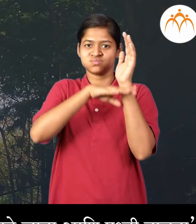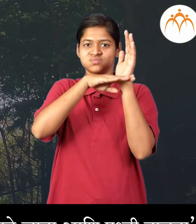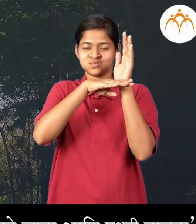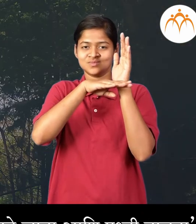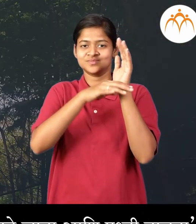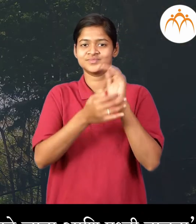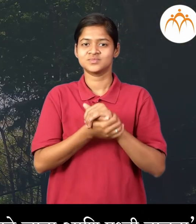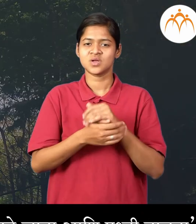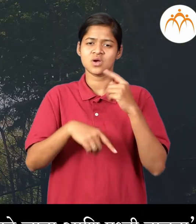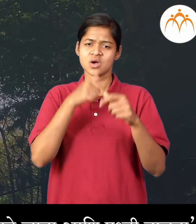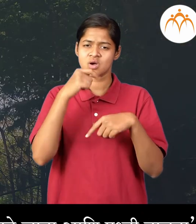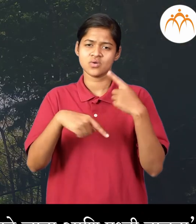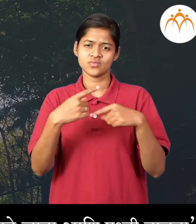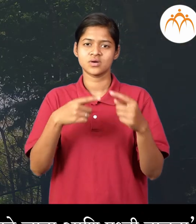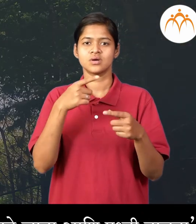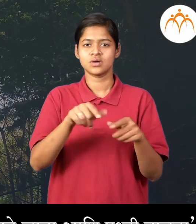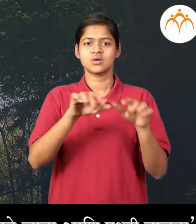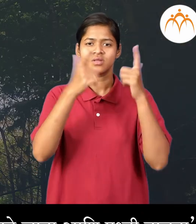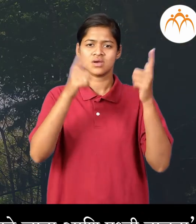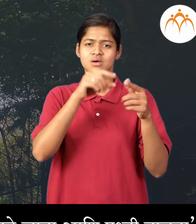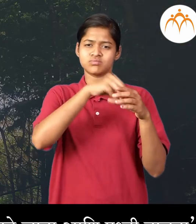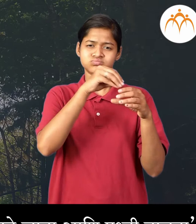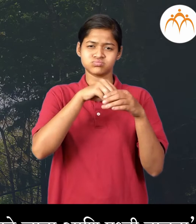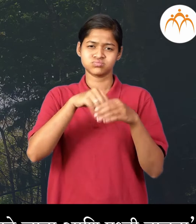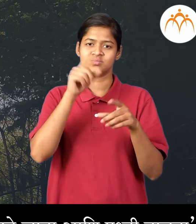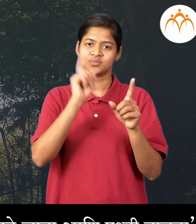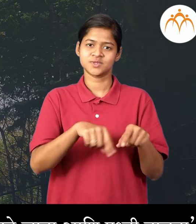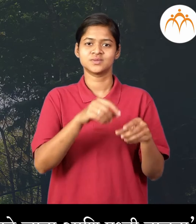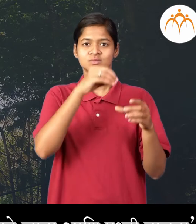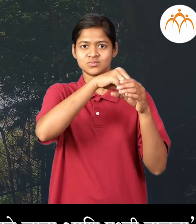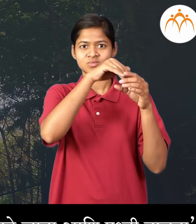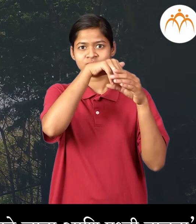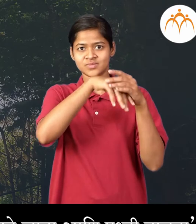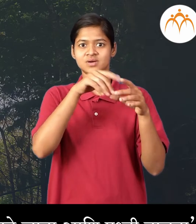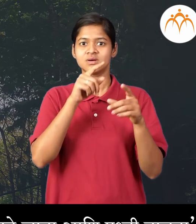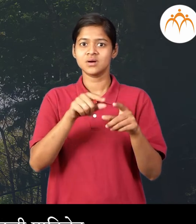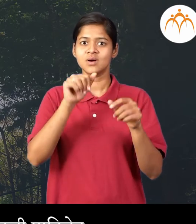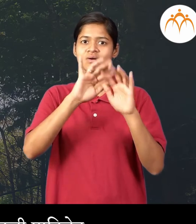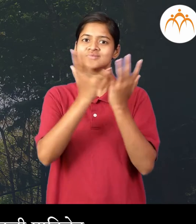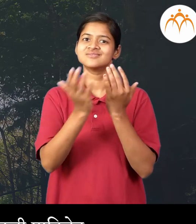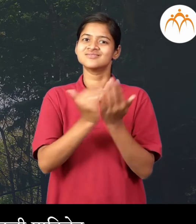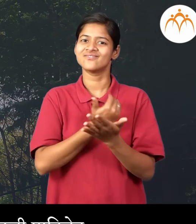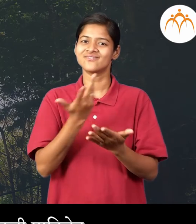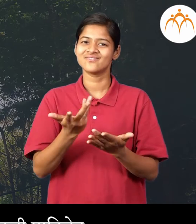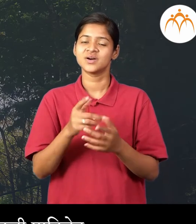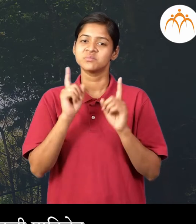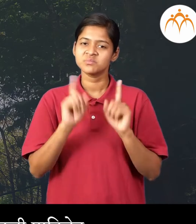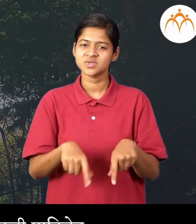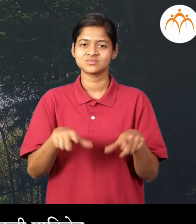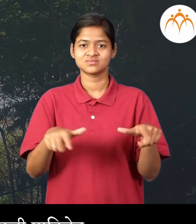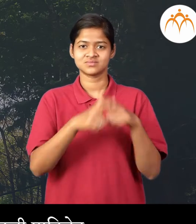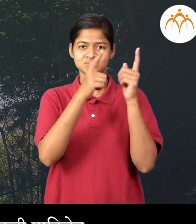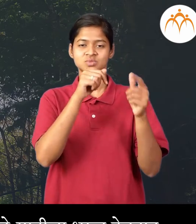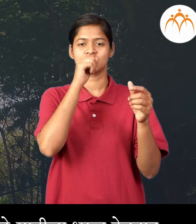आपण, नहिमिया, इक तो जास्ती, जास्त, जास्त, जाढेलावा आणि पृत्वी वाच्वा आपन जास्त ज़ाड लावली पाही